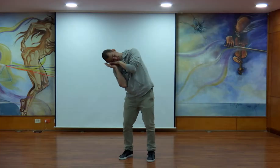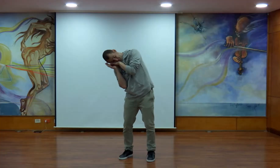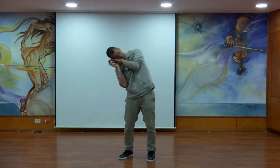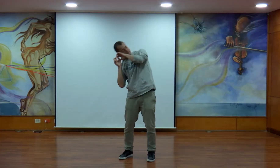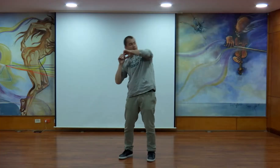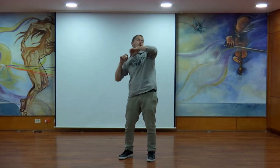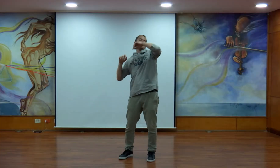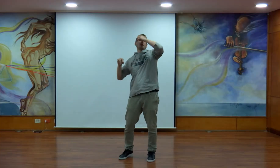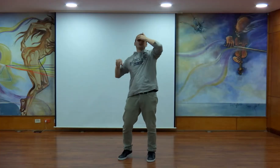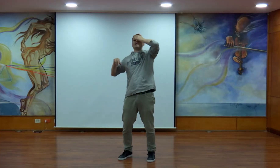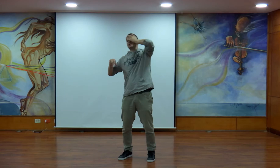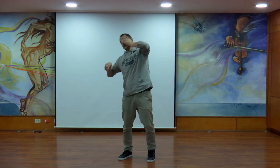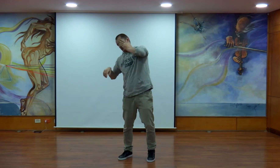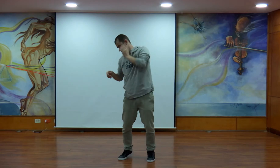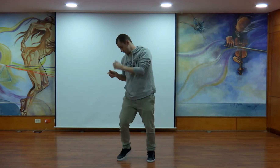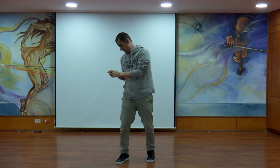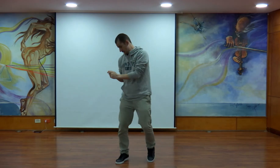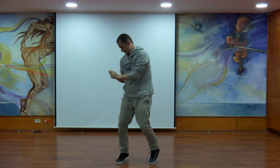interesante.